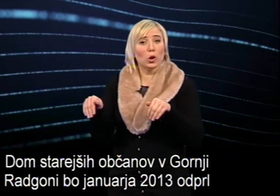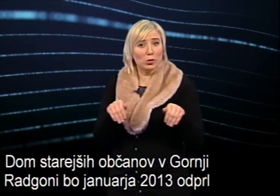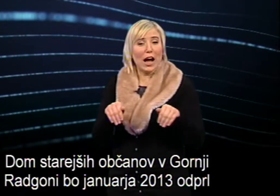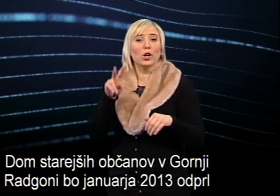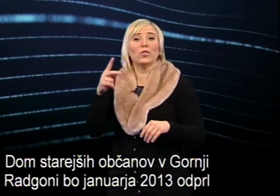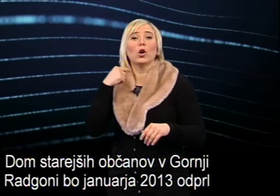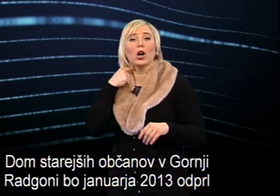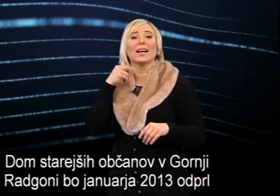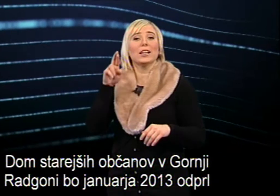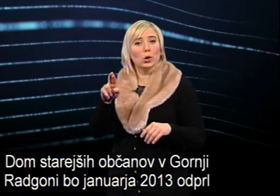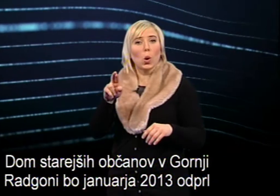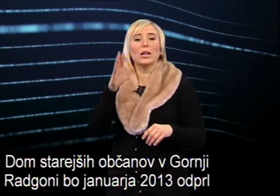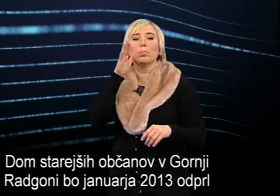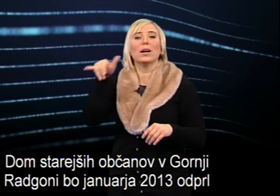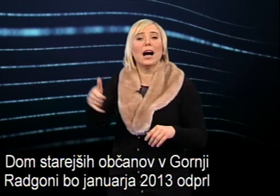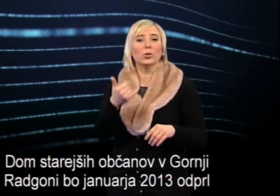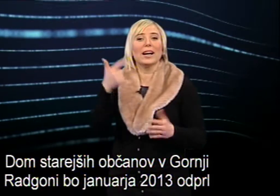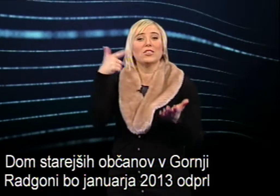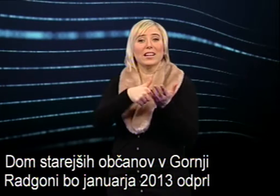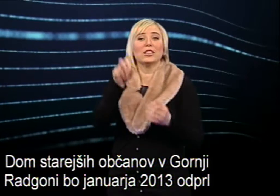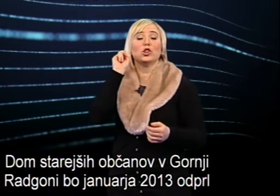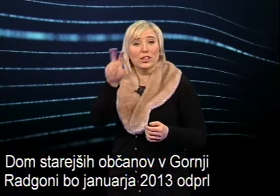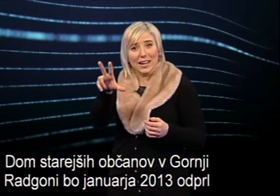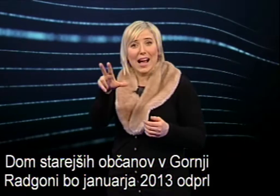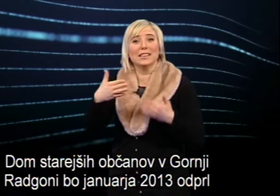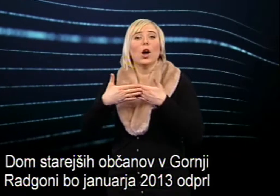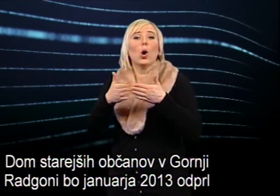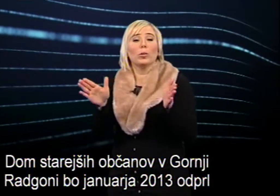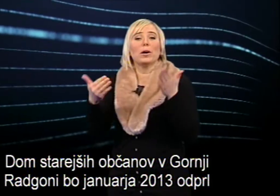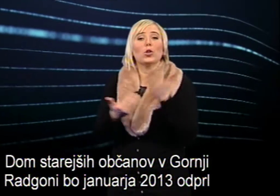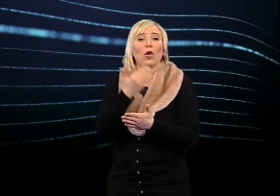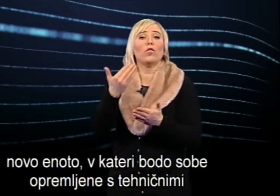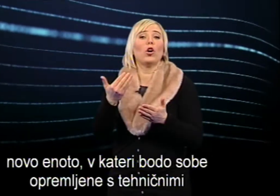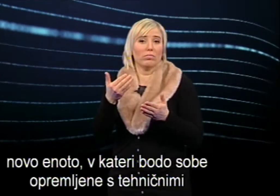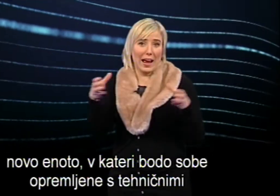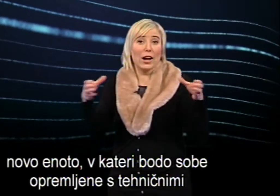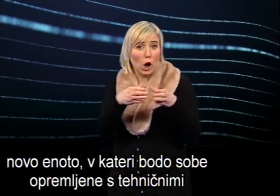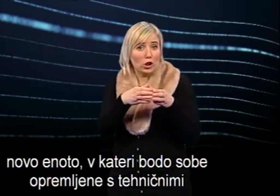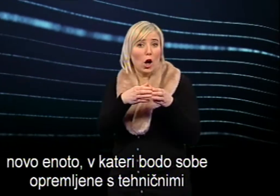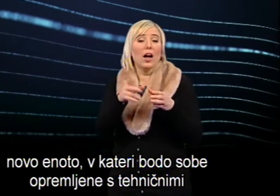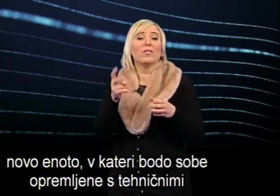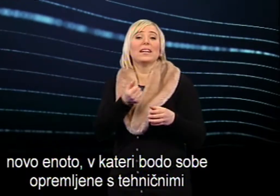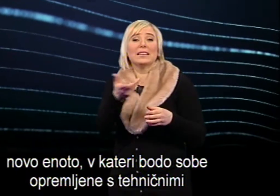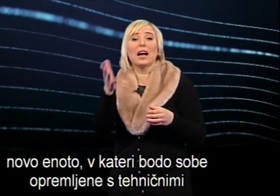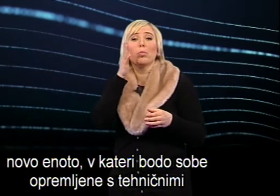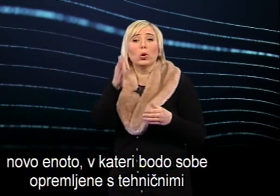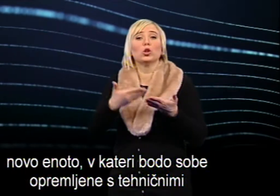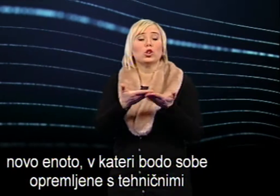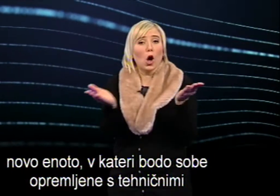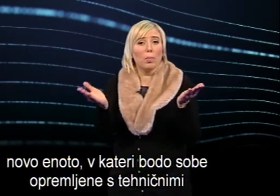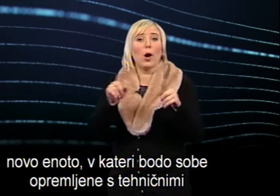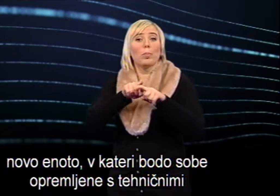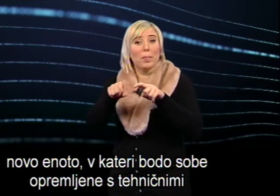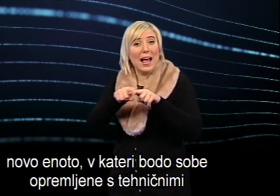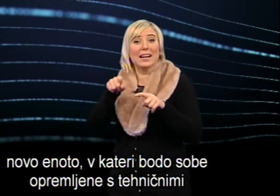Dom starejših občanov v Gori Radgoni bo januarja 2013 odprl novo enoto, v katero